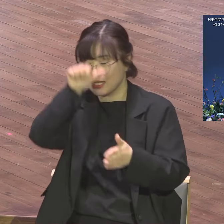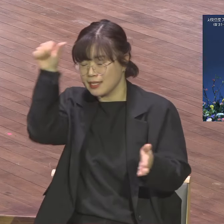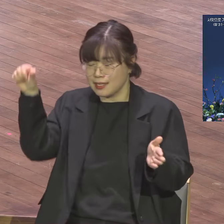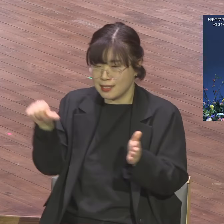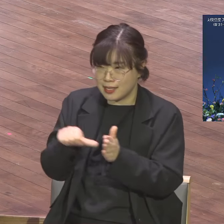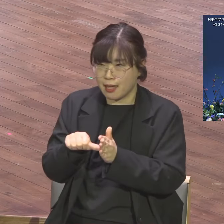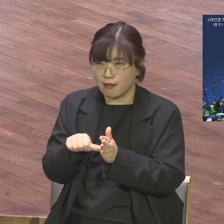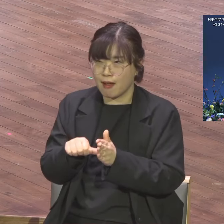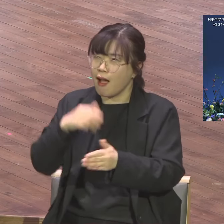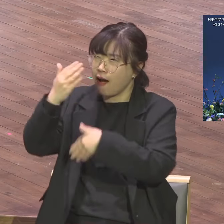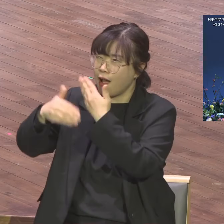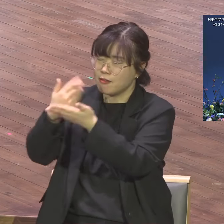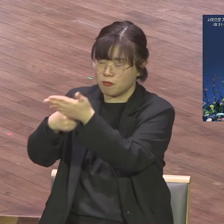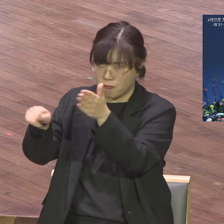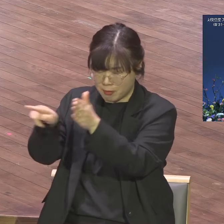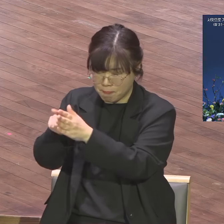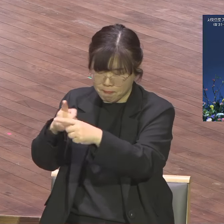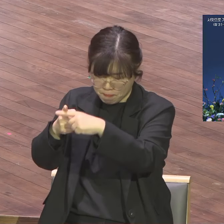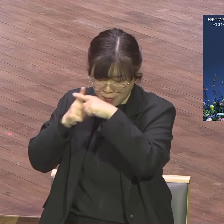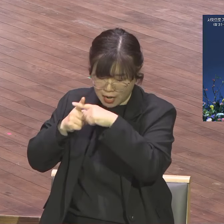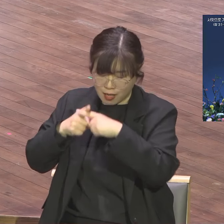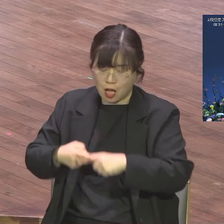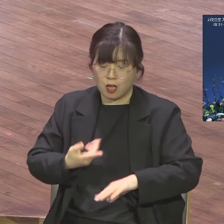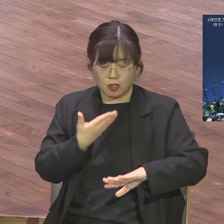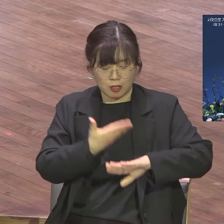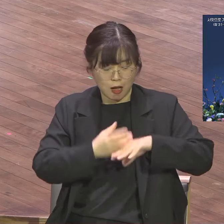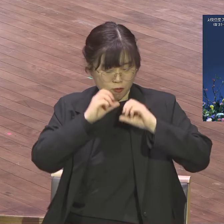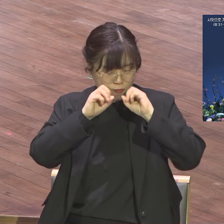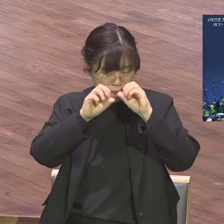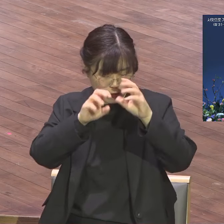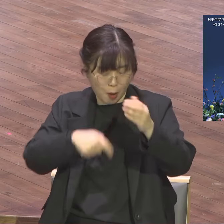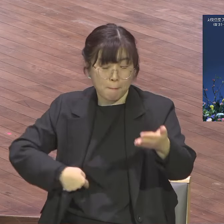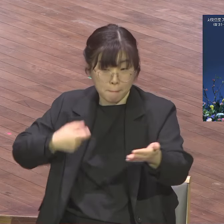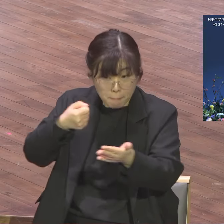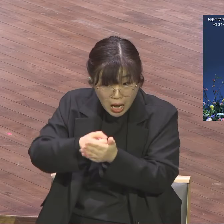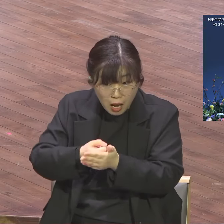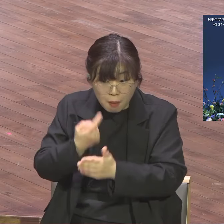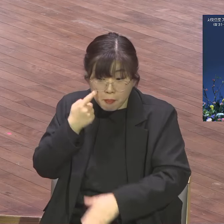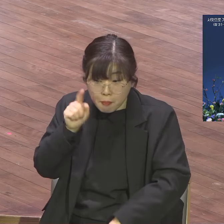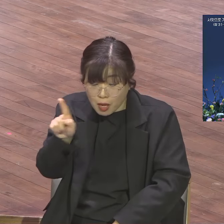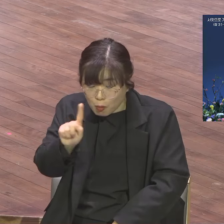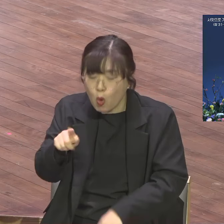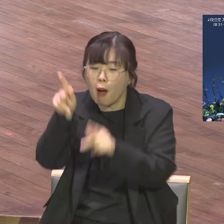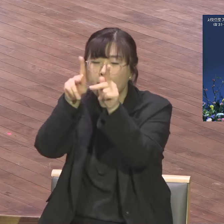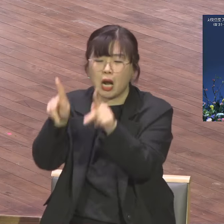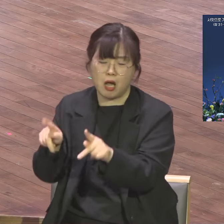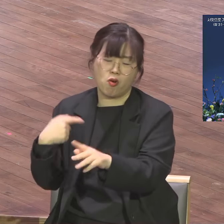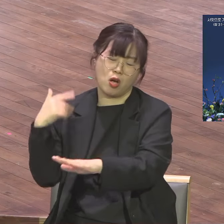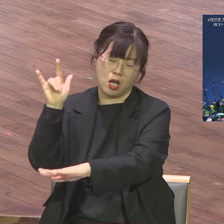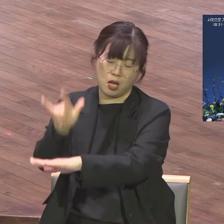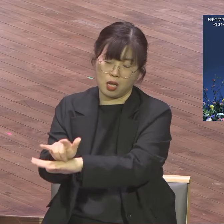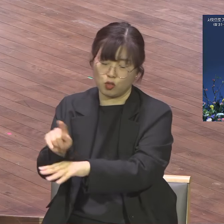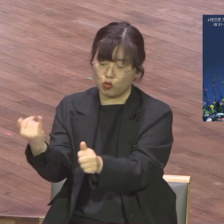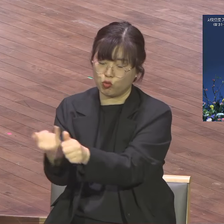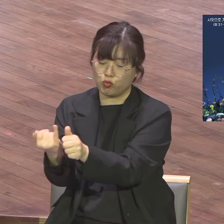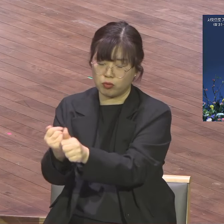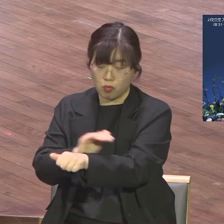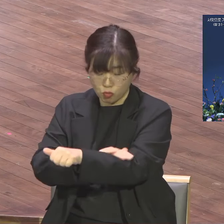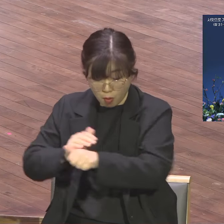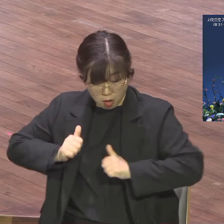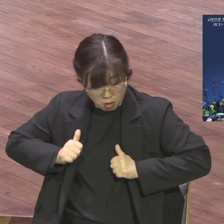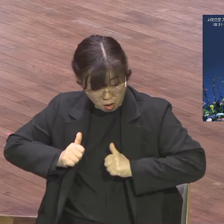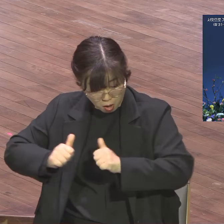선교지에는요 전문 기능을 준비 필요한 거지 말아요. 전문 기능. 그게 굉장히 필요해요.